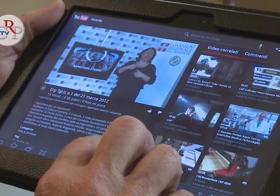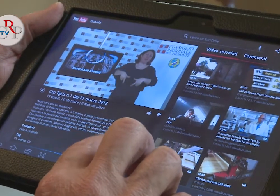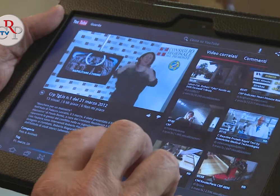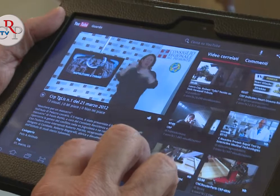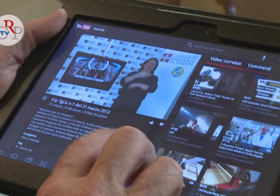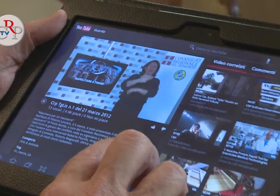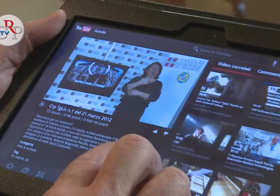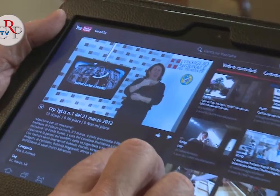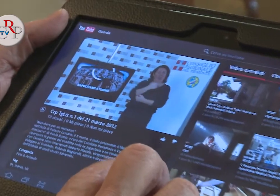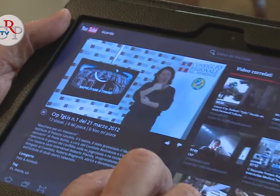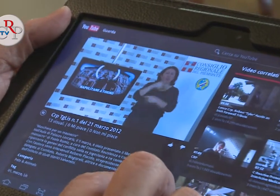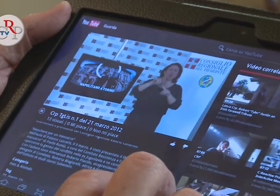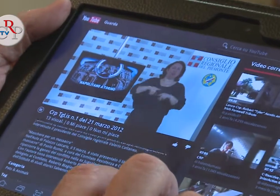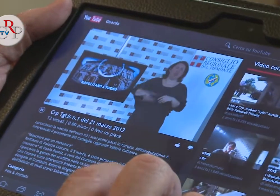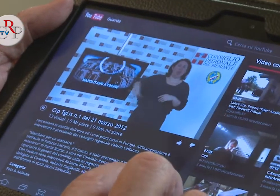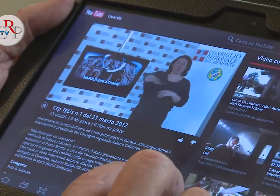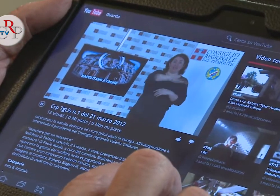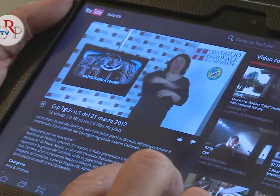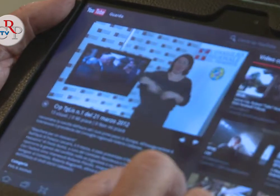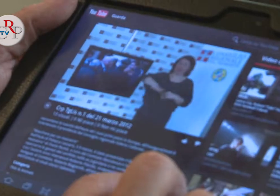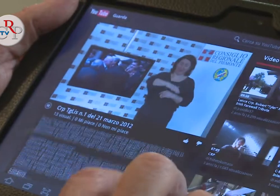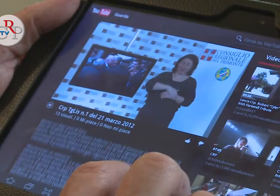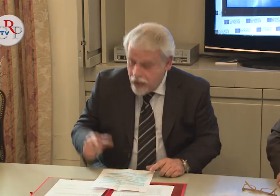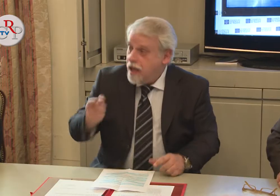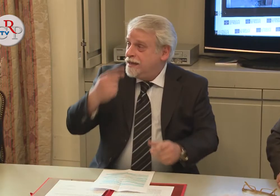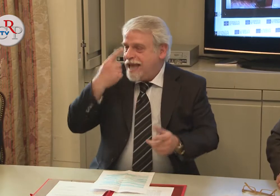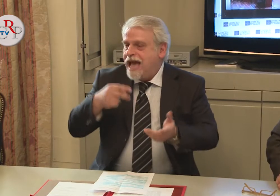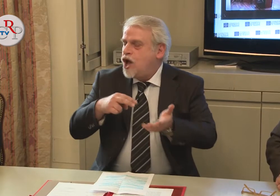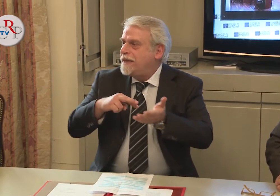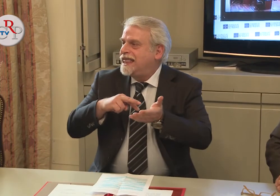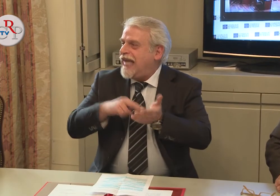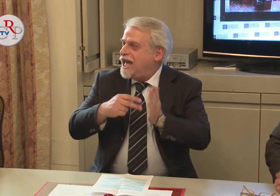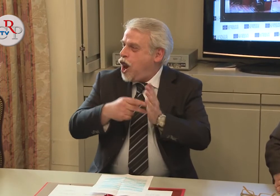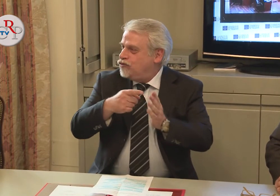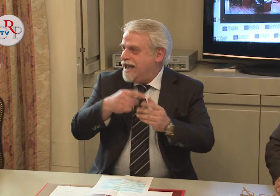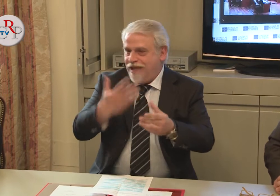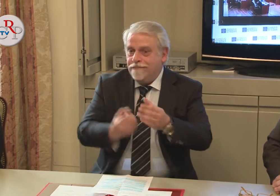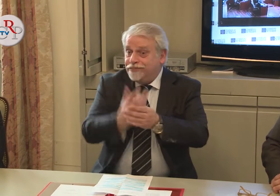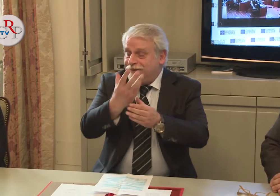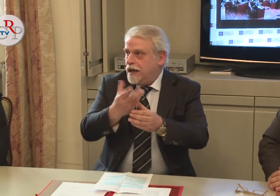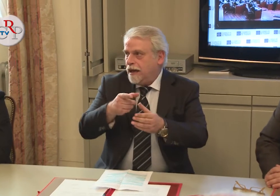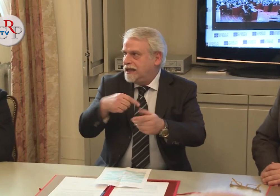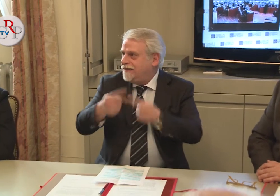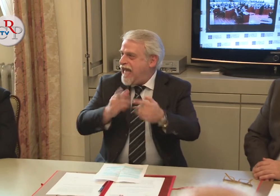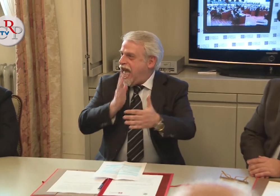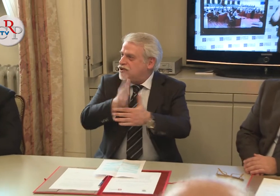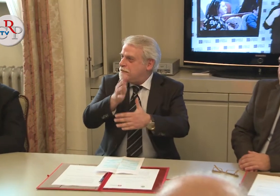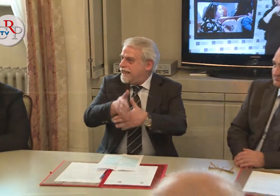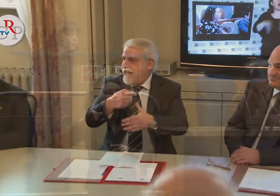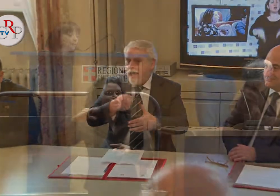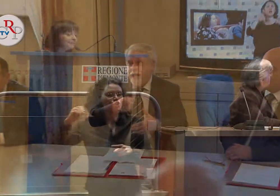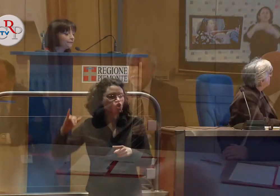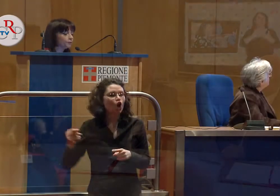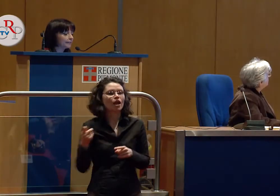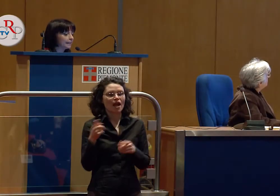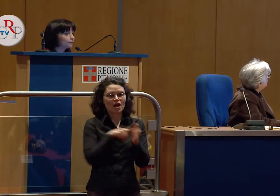avevano già riconosciuto. Noi non possiamo riconoscere ma promuovere il riconoscimento, questo sì. Questo per dare, mi permetto di dire, con